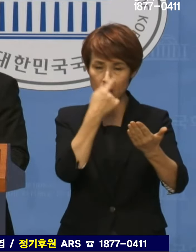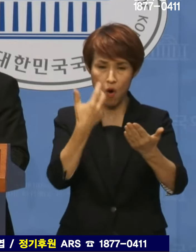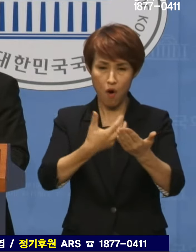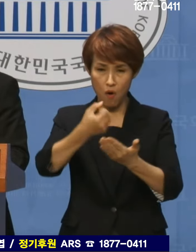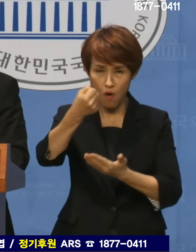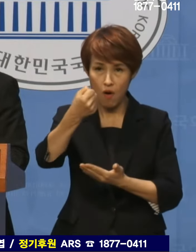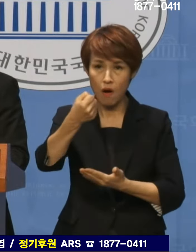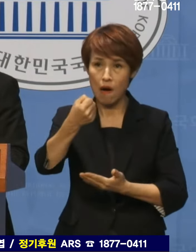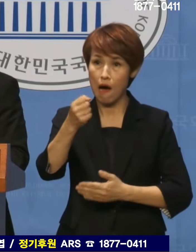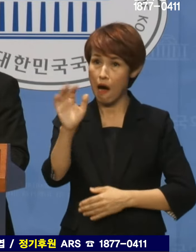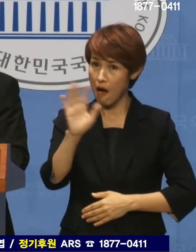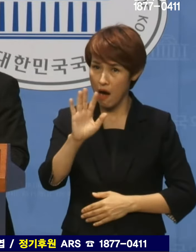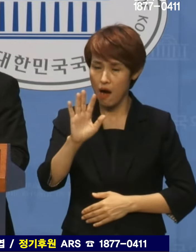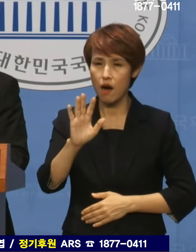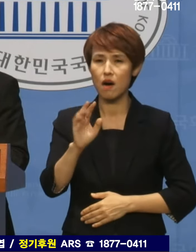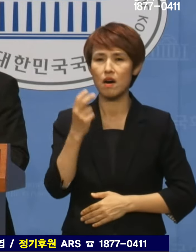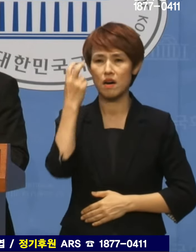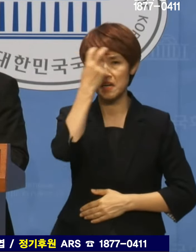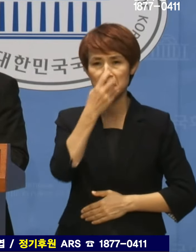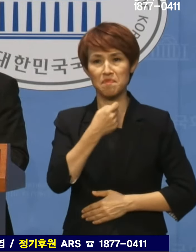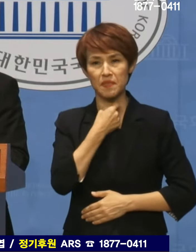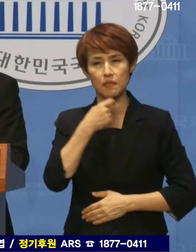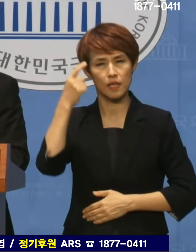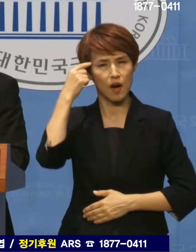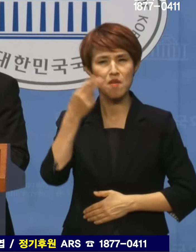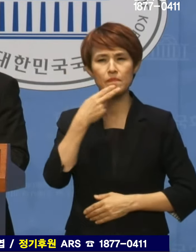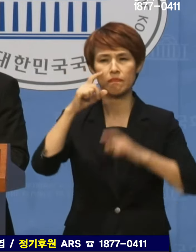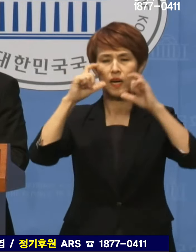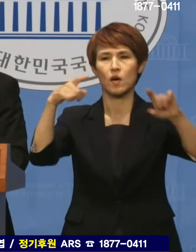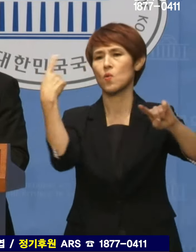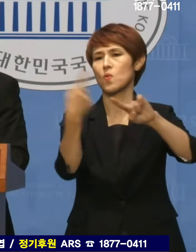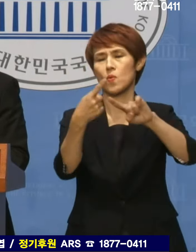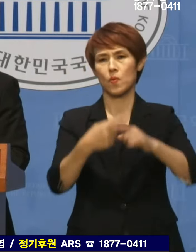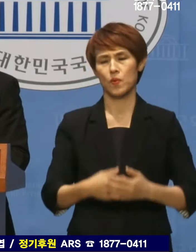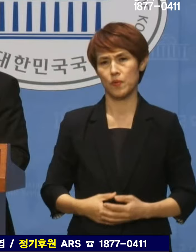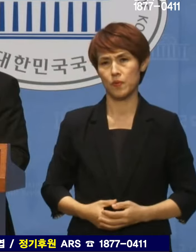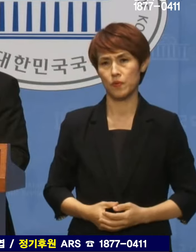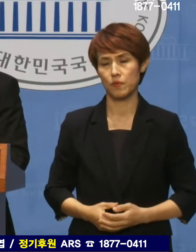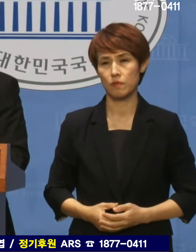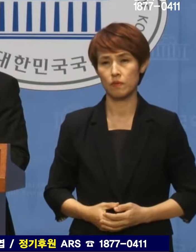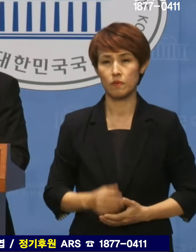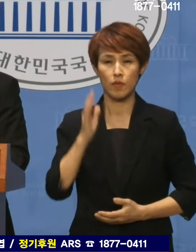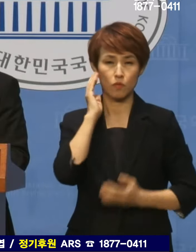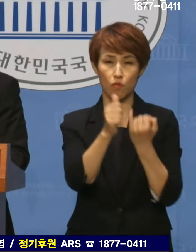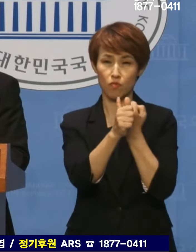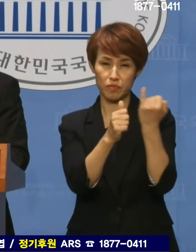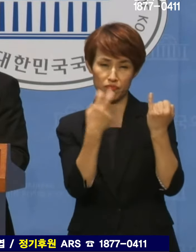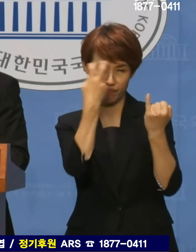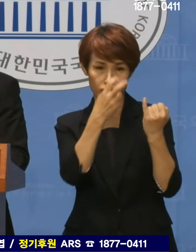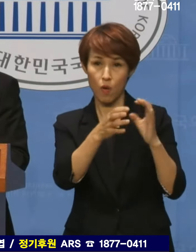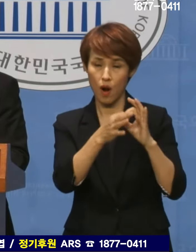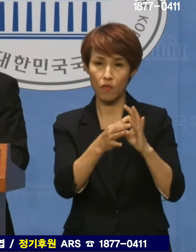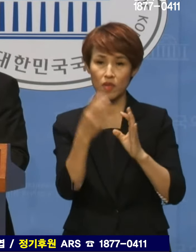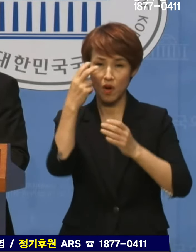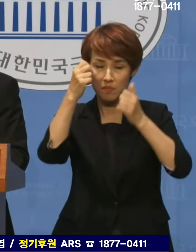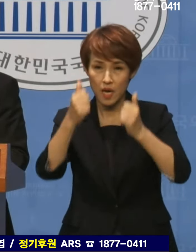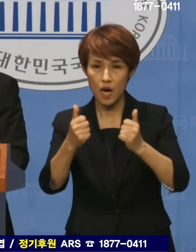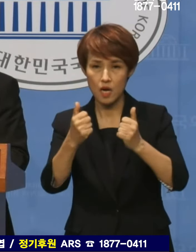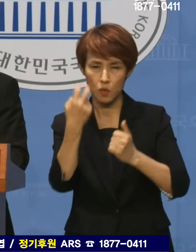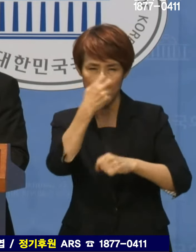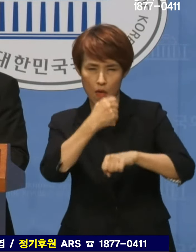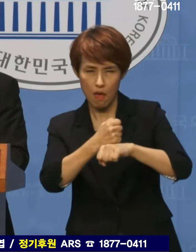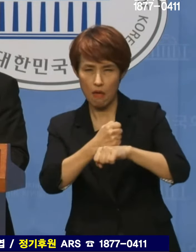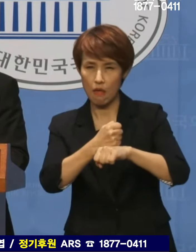검찰은 이미 수사 의지가 없음을 천명한 것입니다. 김건희 여사 의혹 수사에 대한 검찰의 의지와